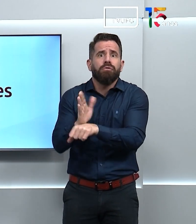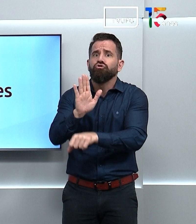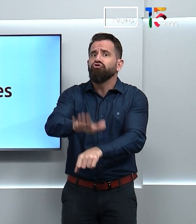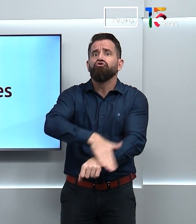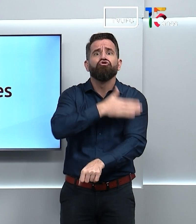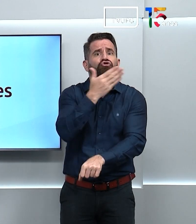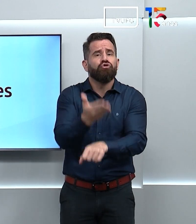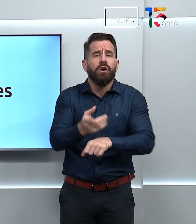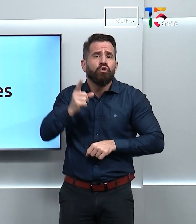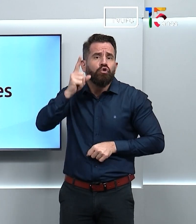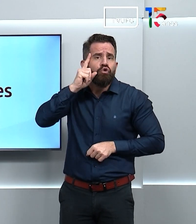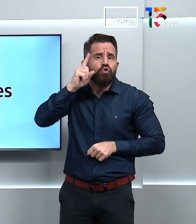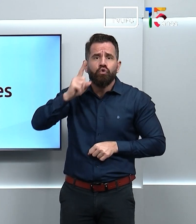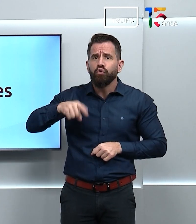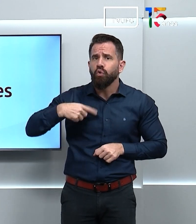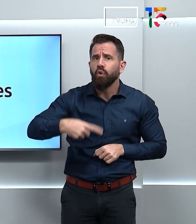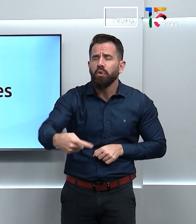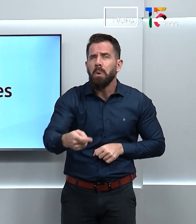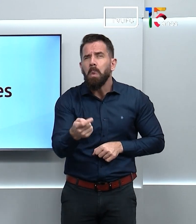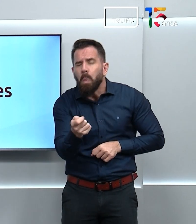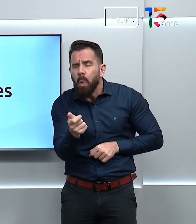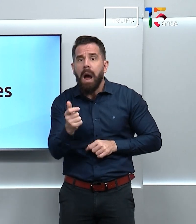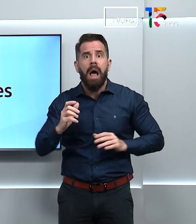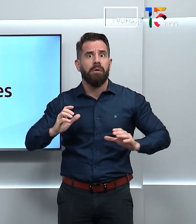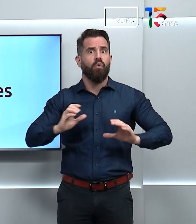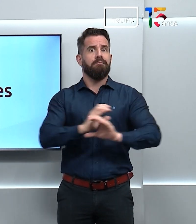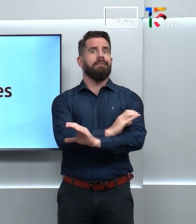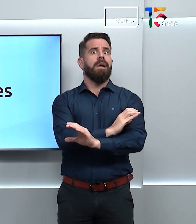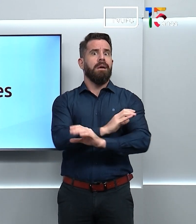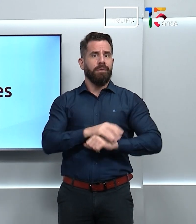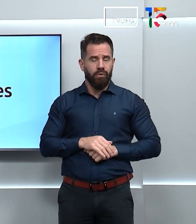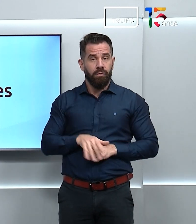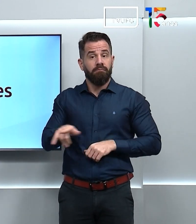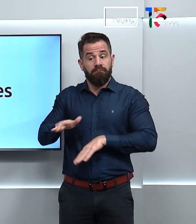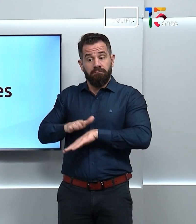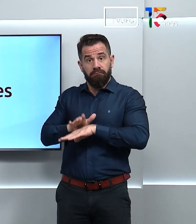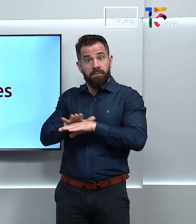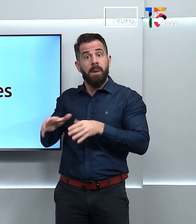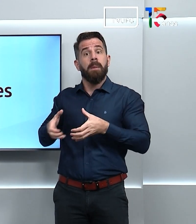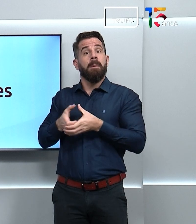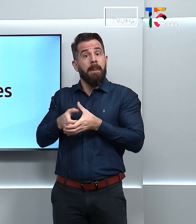todos os dias, ou quase todos. Bom, esses dados foram divulgados